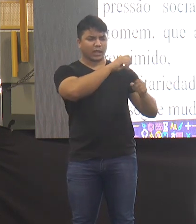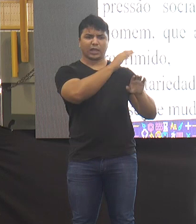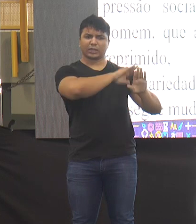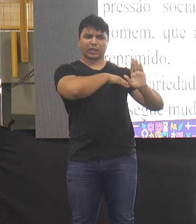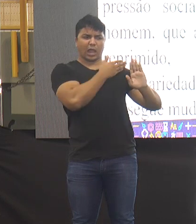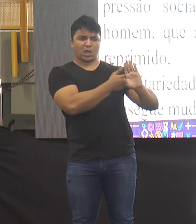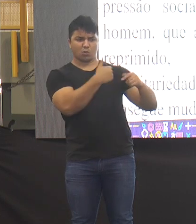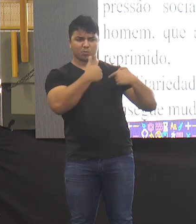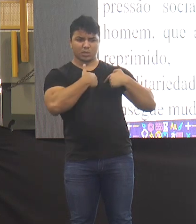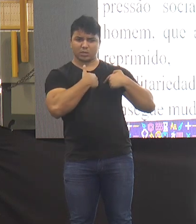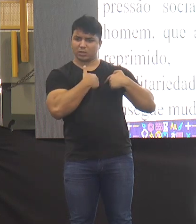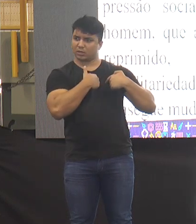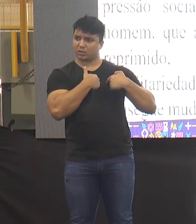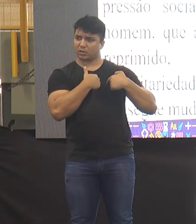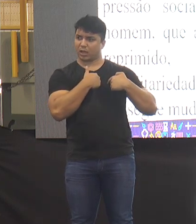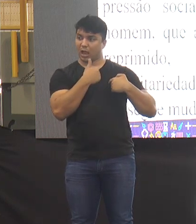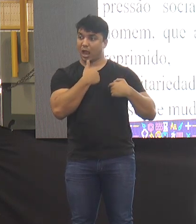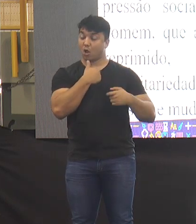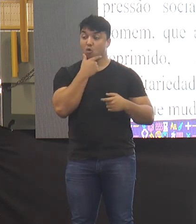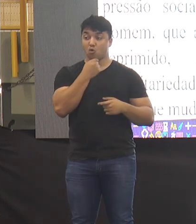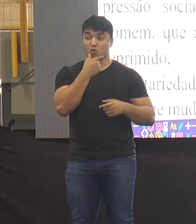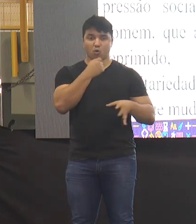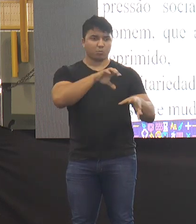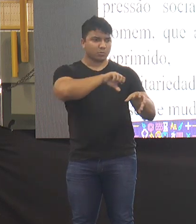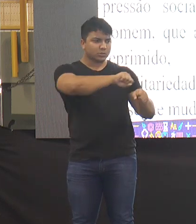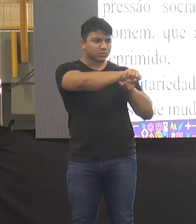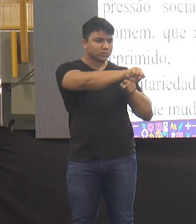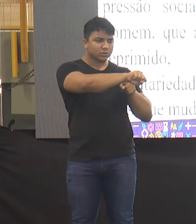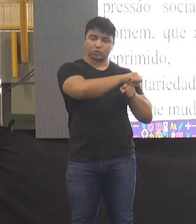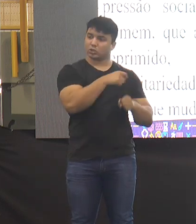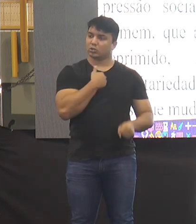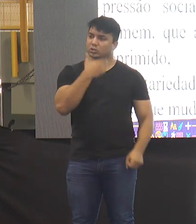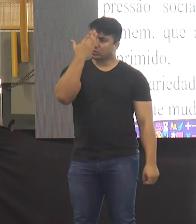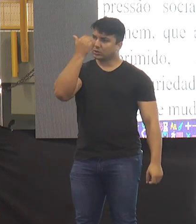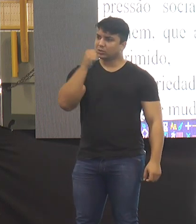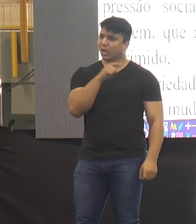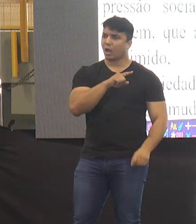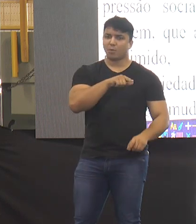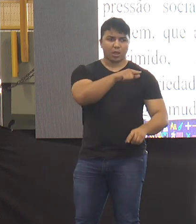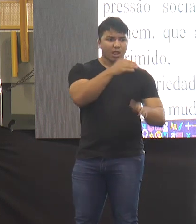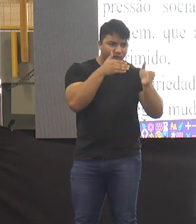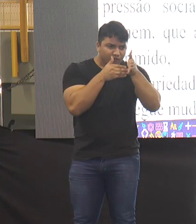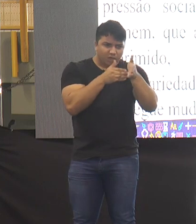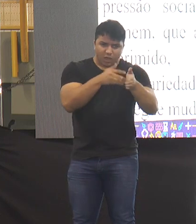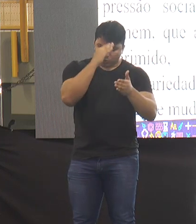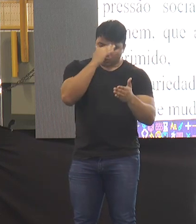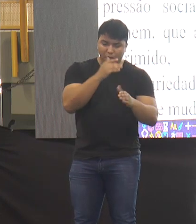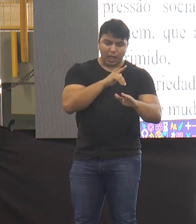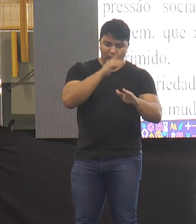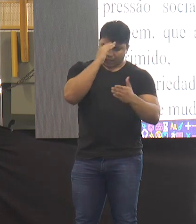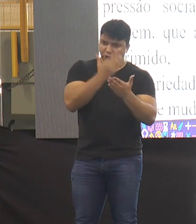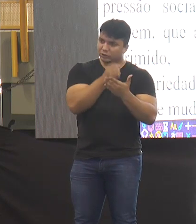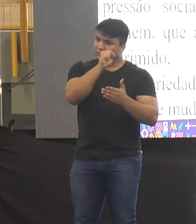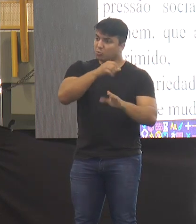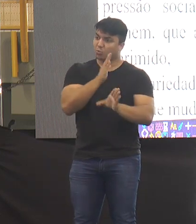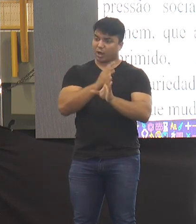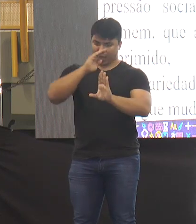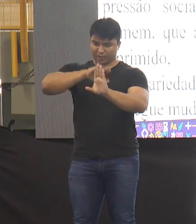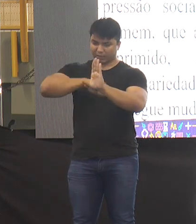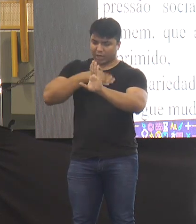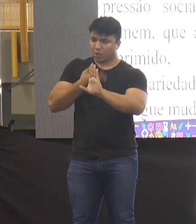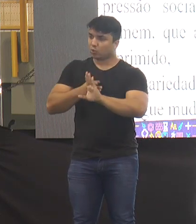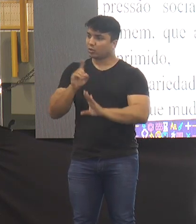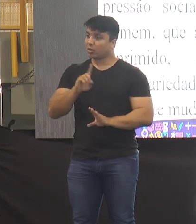ama. Mas você que está assistindo a peça, você sabe que a mulher dele é fiel. Você sabe que ele está